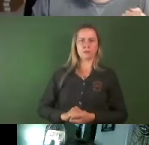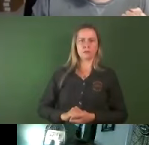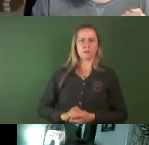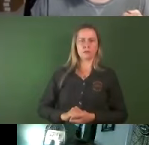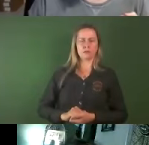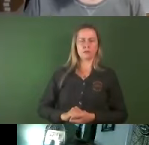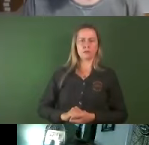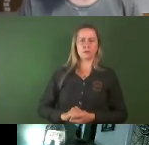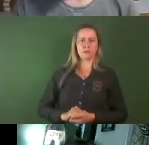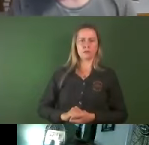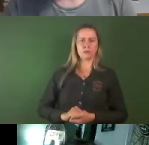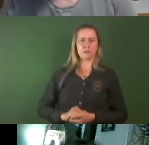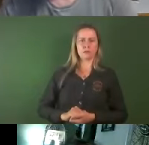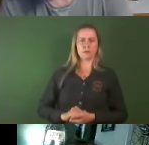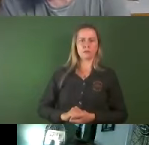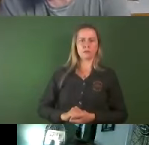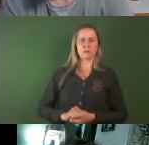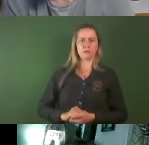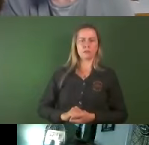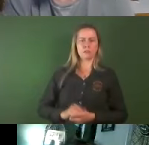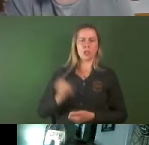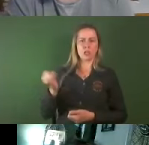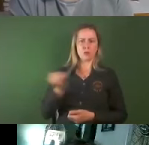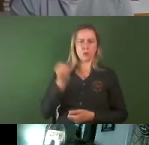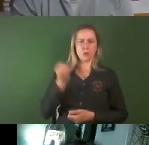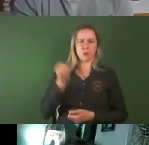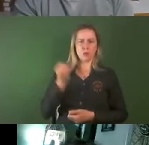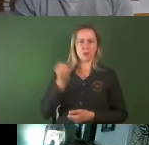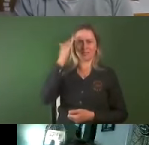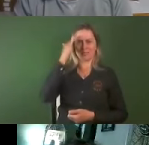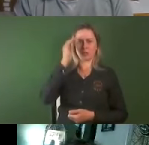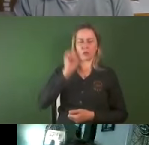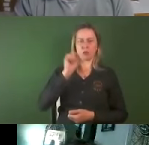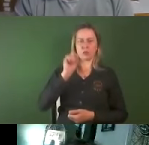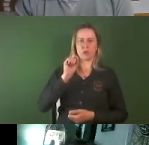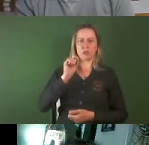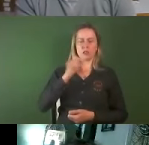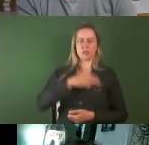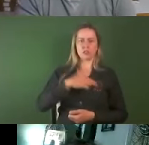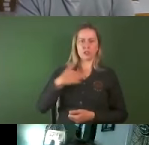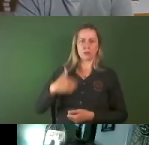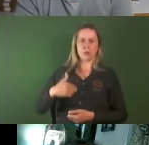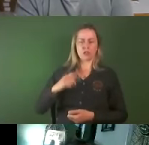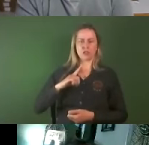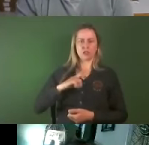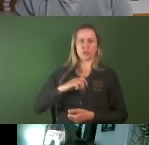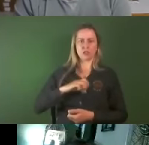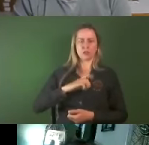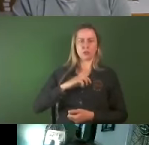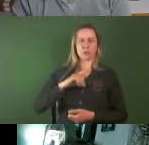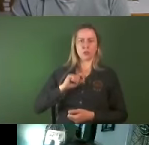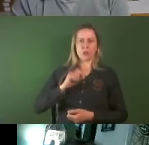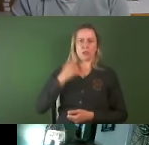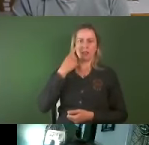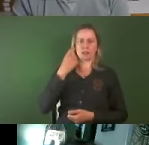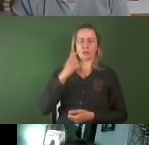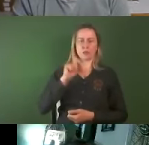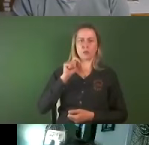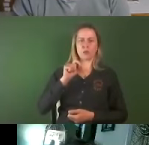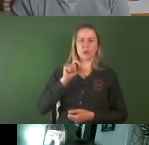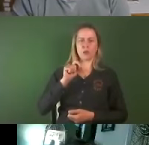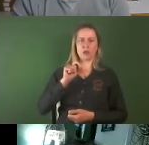A gente é importante entender, né, que as bases navais americanas no Japão, elas tinham como uma característica interessante, era